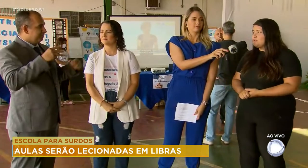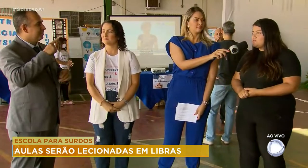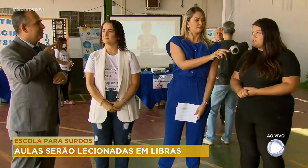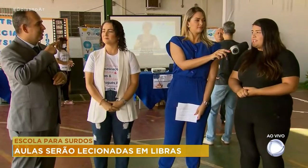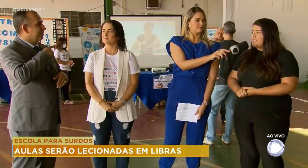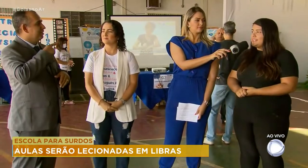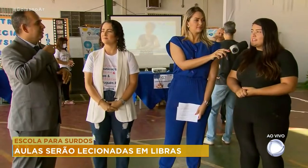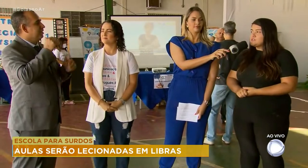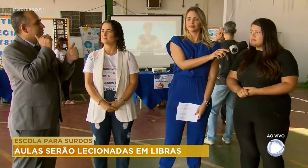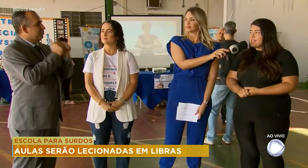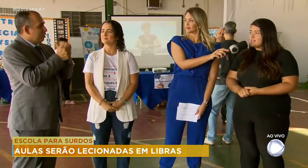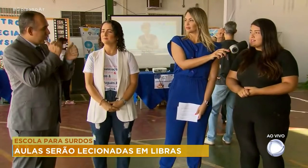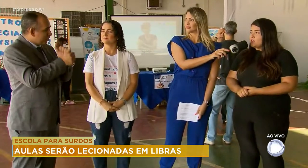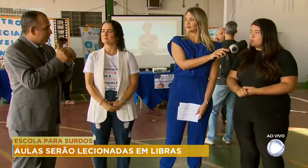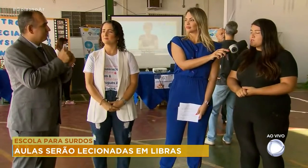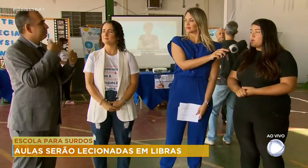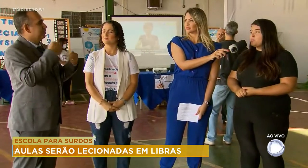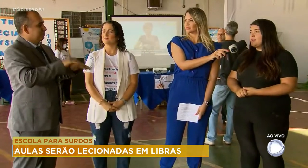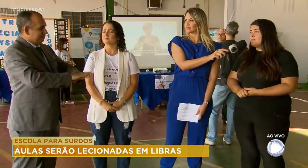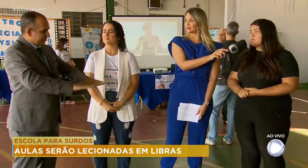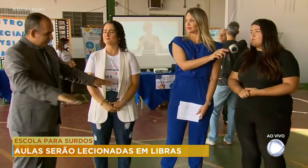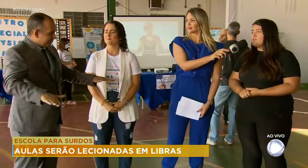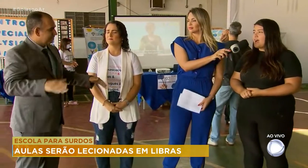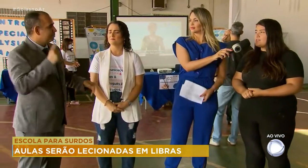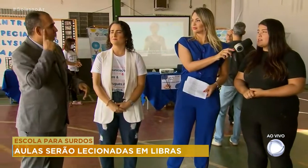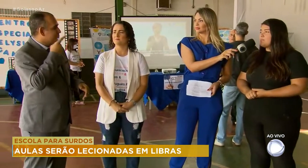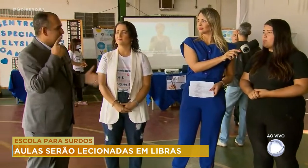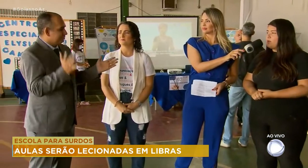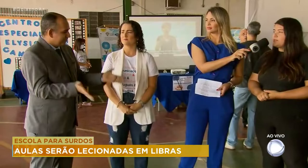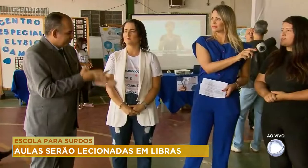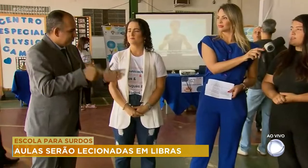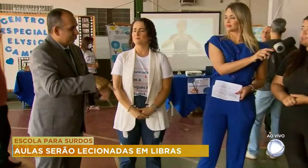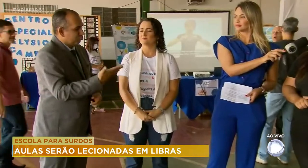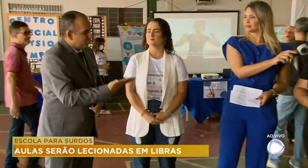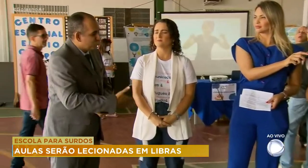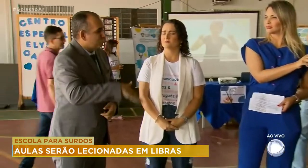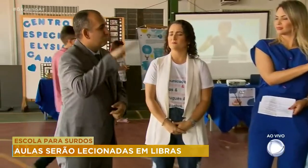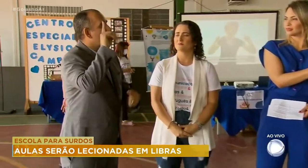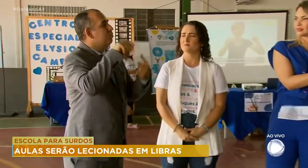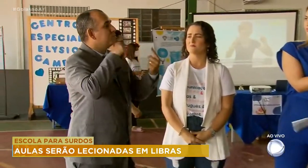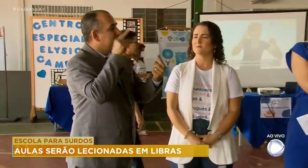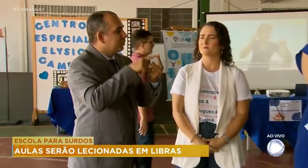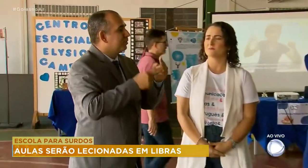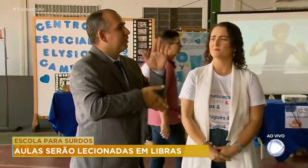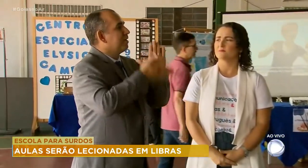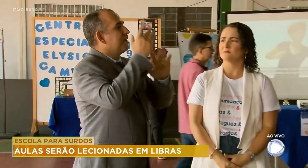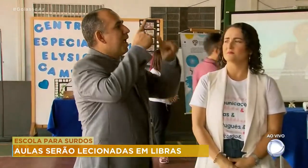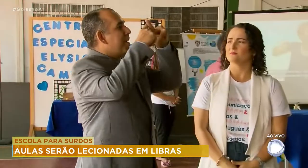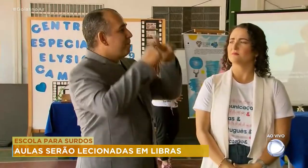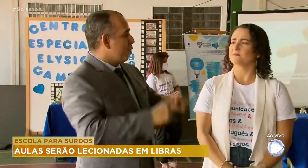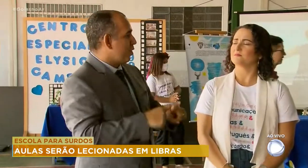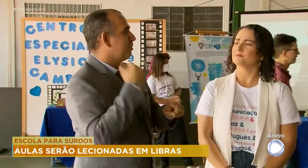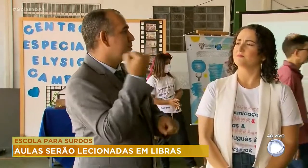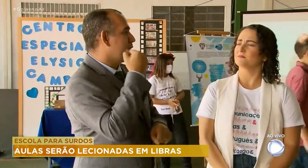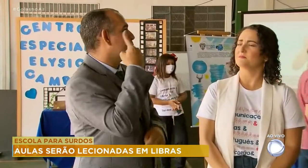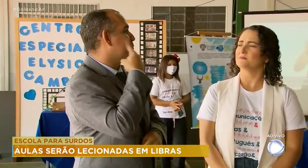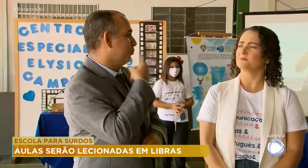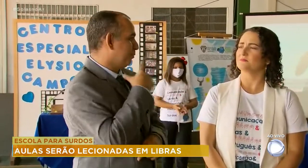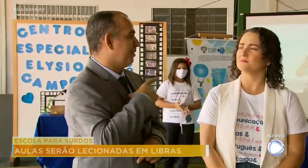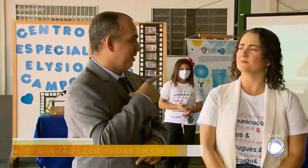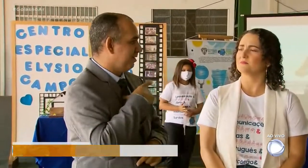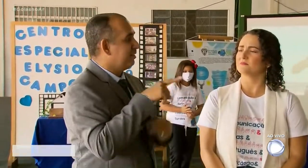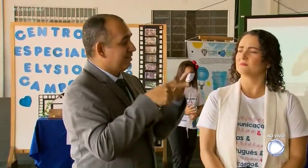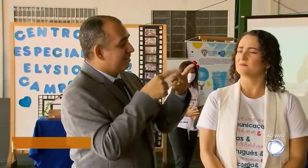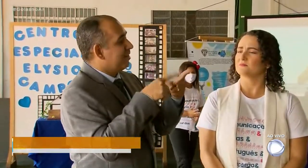Então, bom dia. Aqui na associação, nós contamos com vários apoios, tanto na modalidade esportiva, com o objetivo